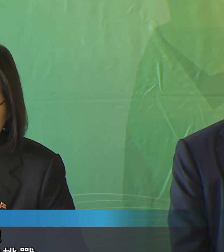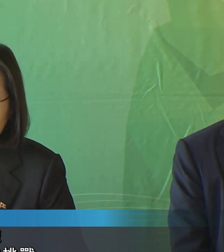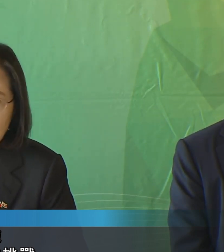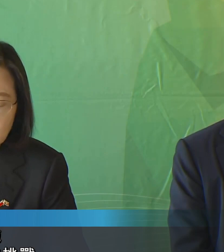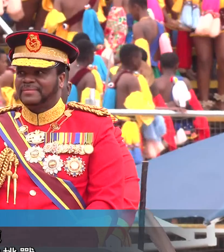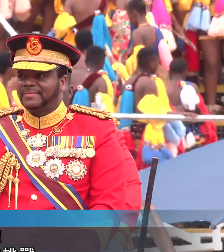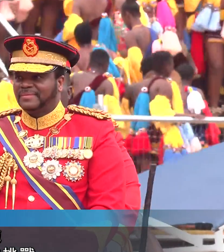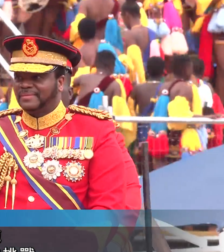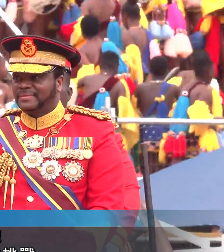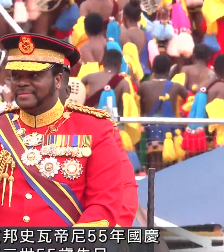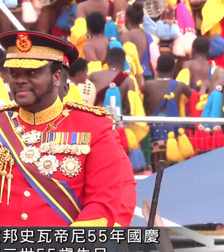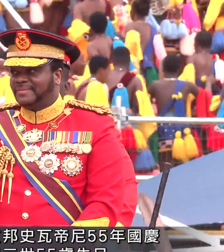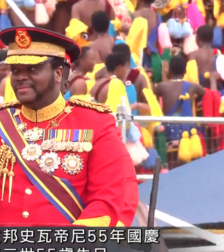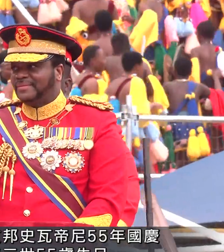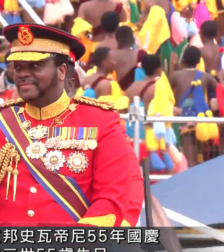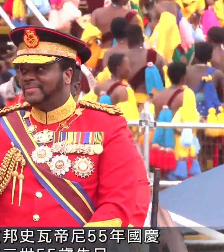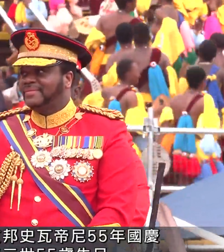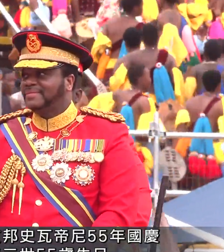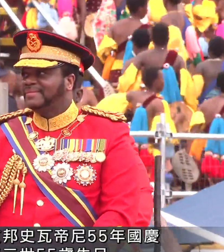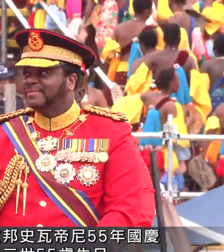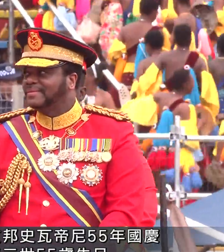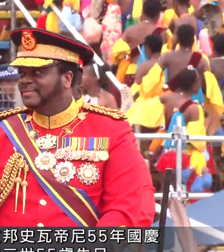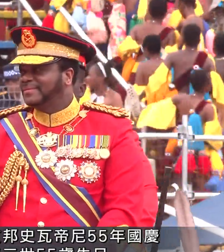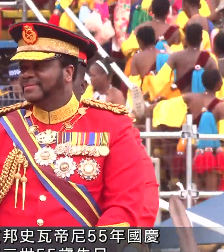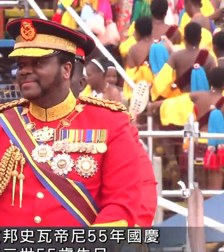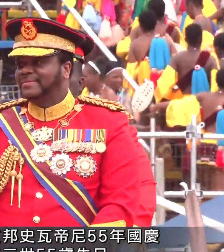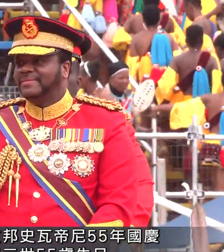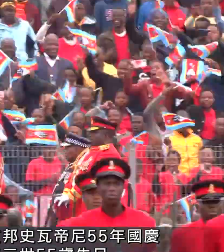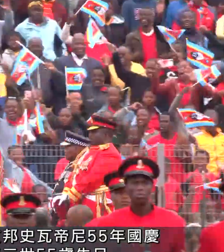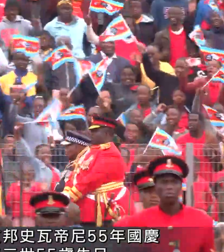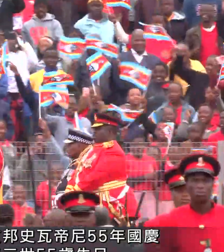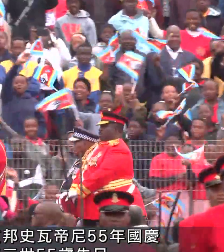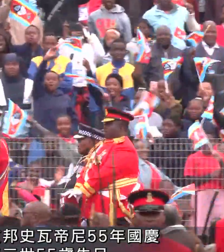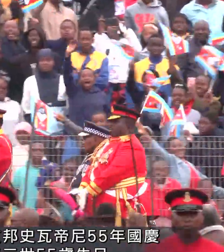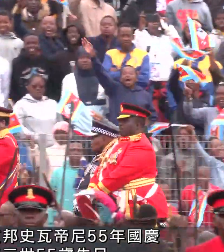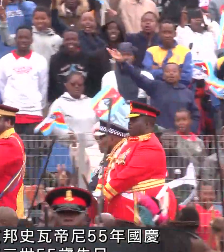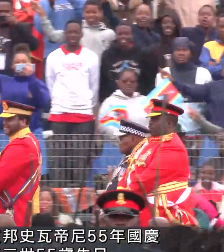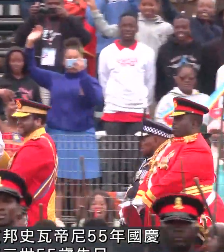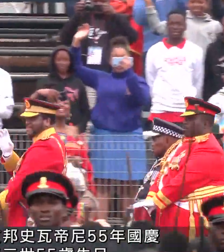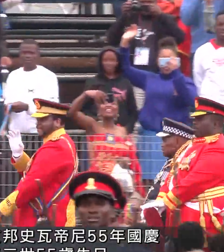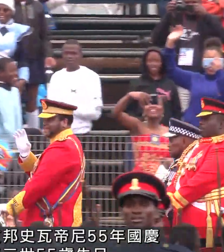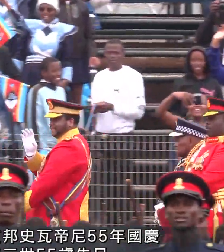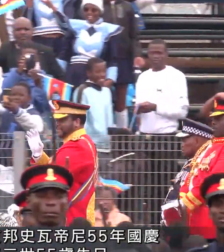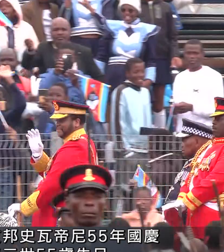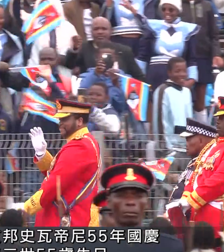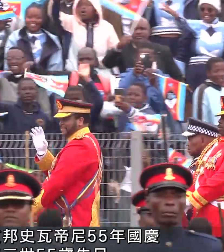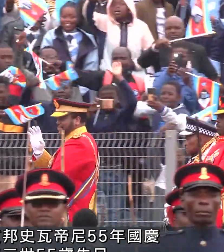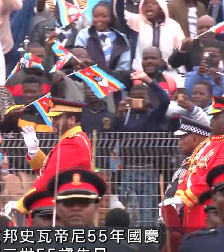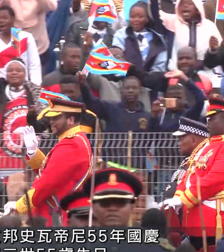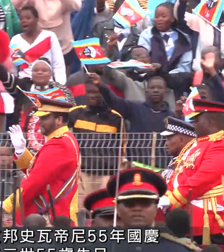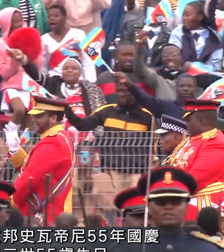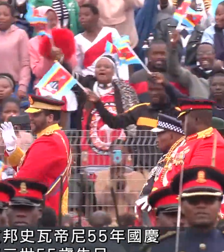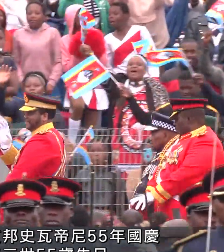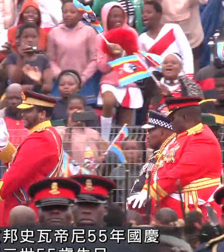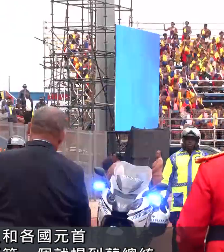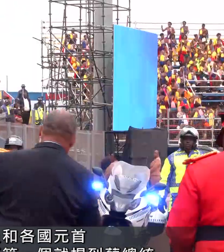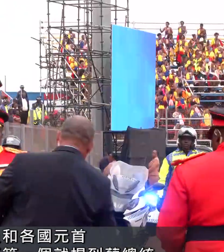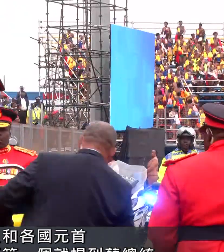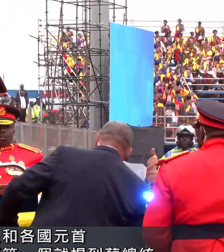战。 蔡总统参加友邦史瓦蒂尼55年国庆，也是史王恩史瓦蒂3世55岁的生日，待遇比照